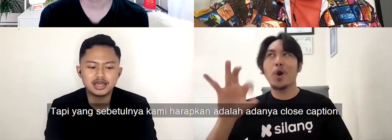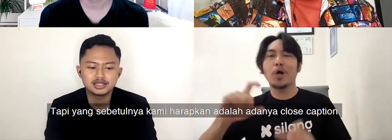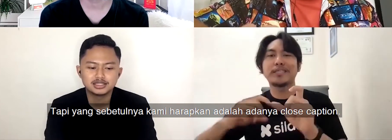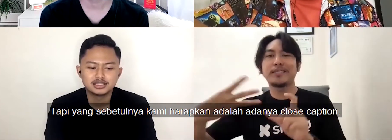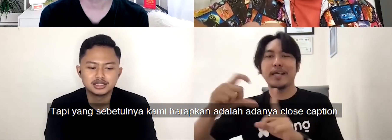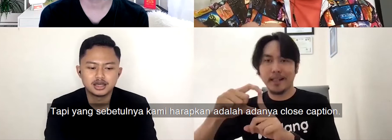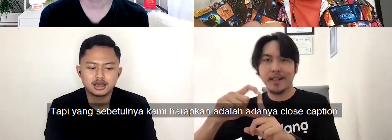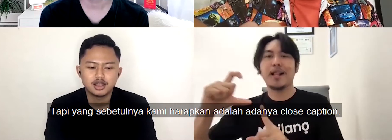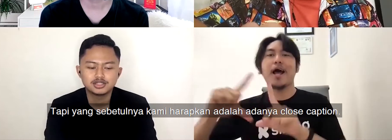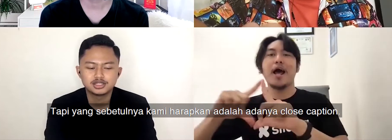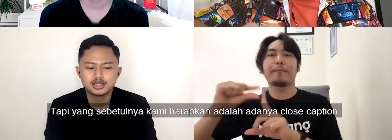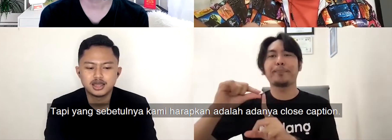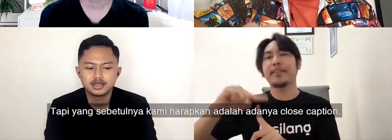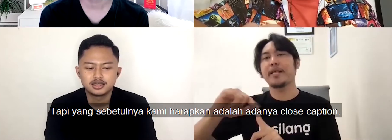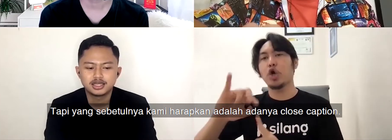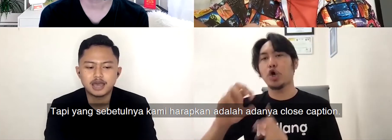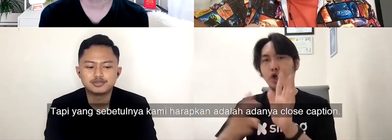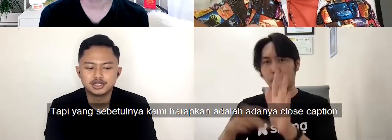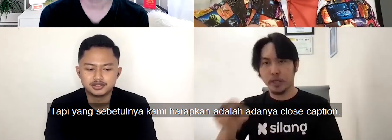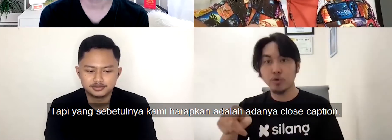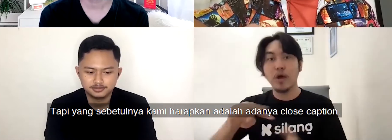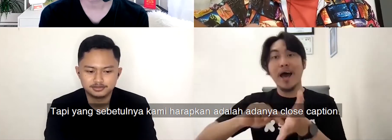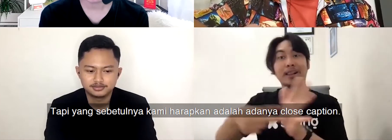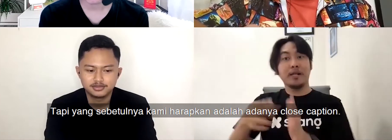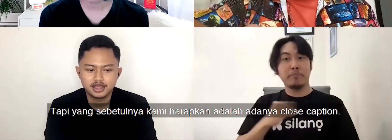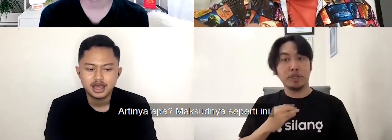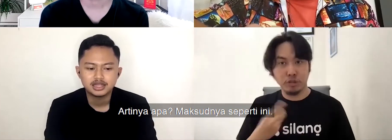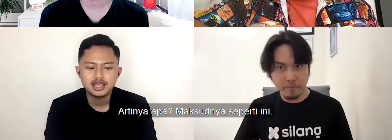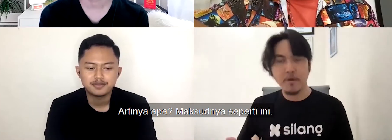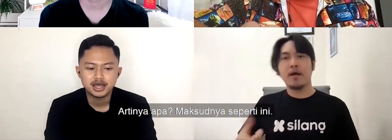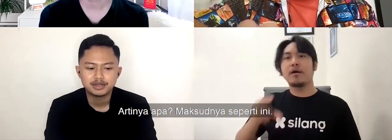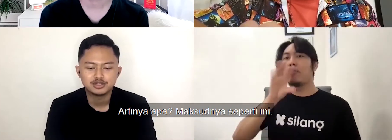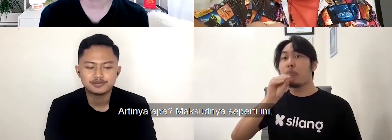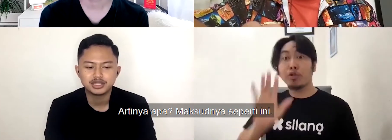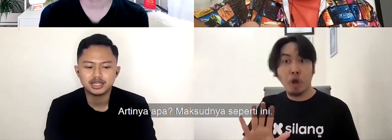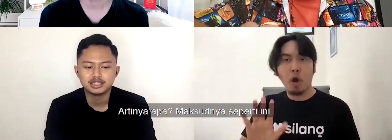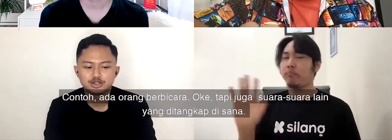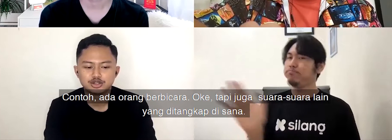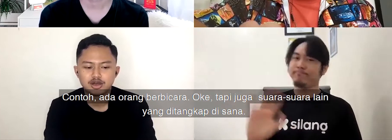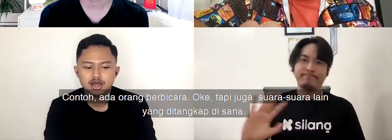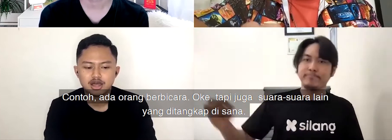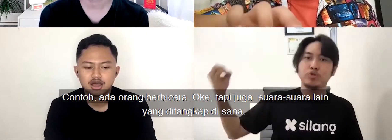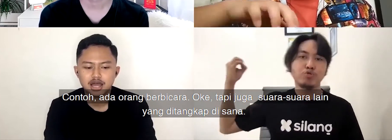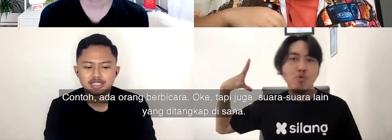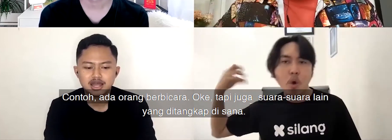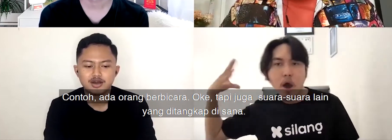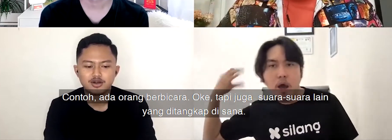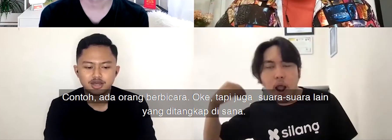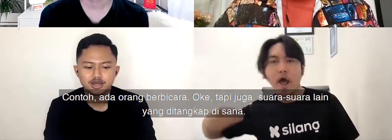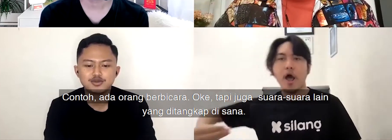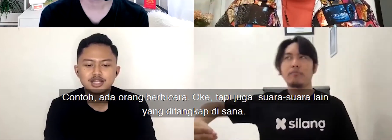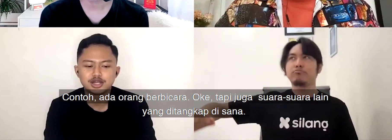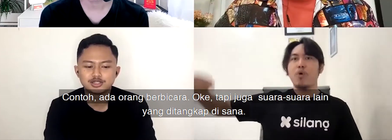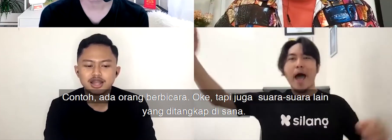adalah adanya close caption atau punya apa maksudnya seperti ini contoh ada orang berbicara